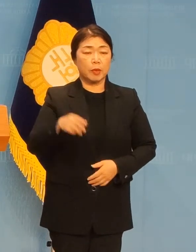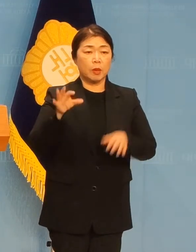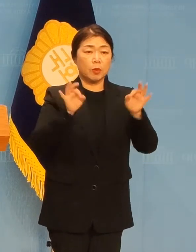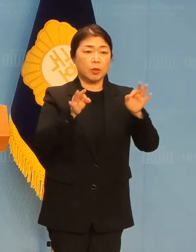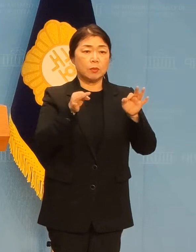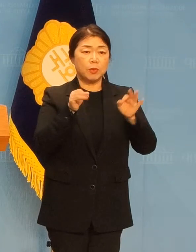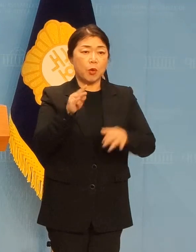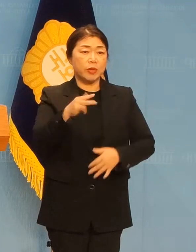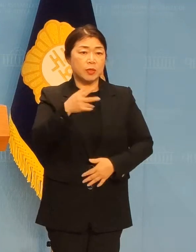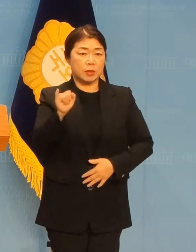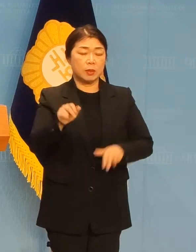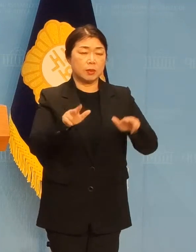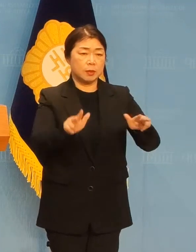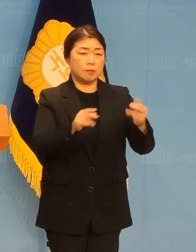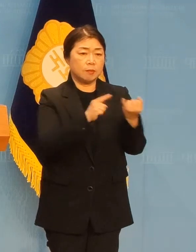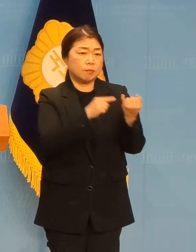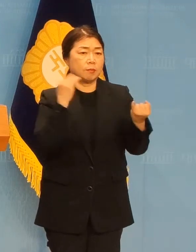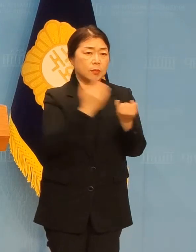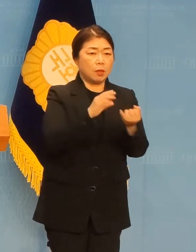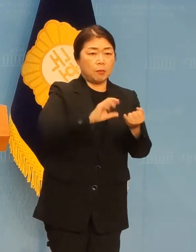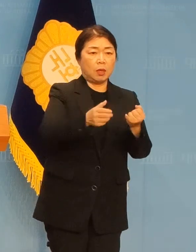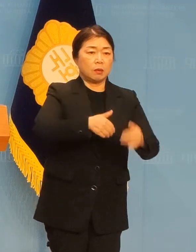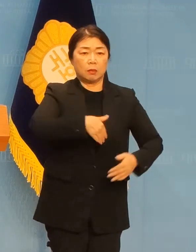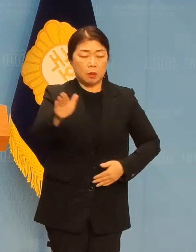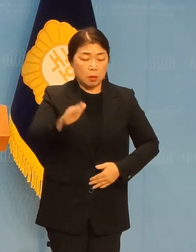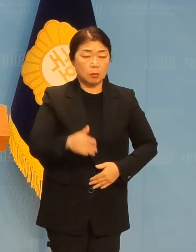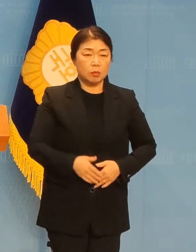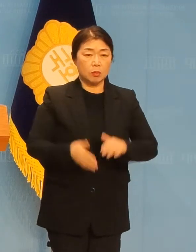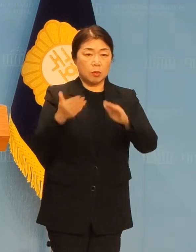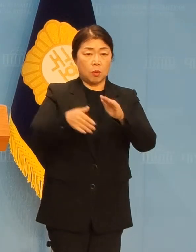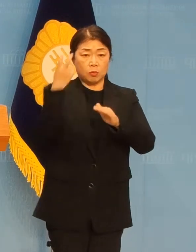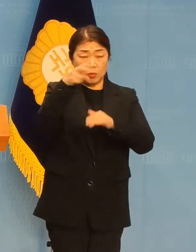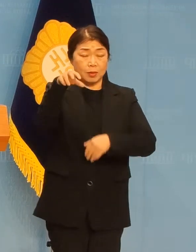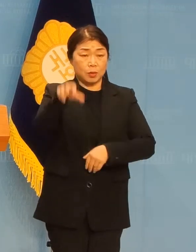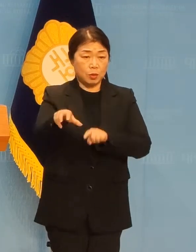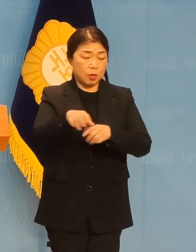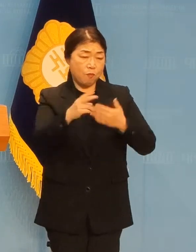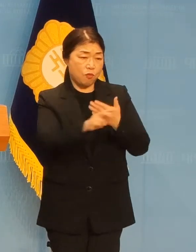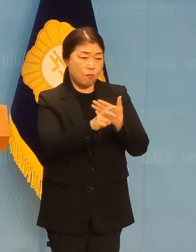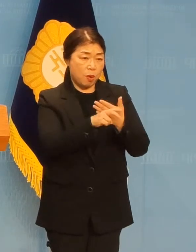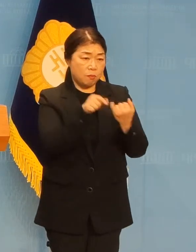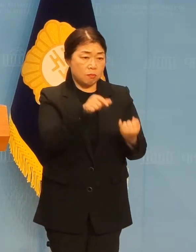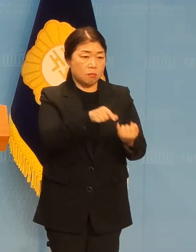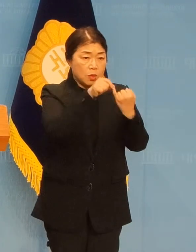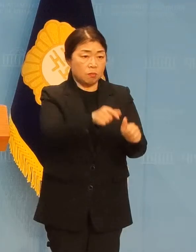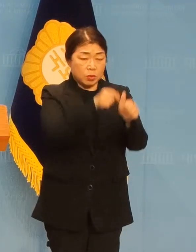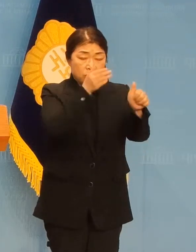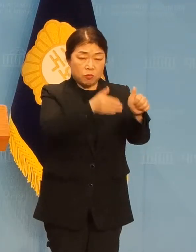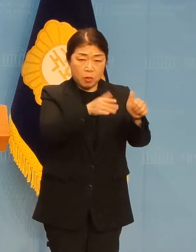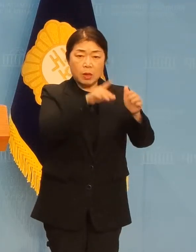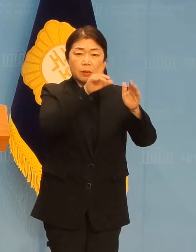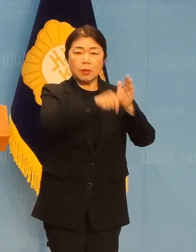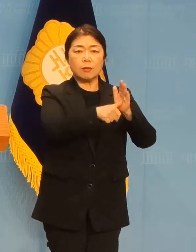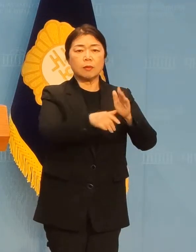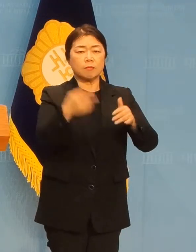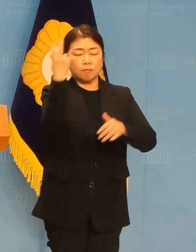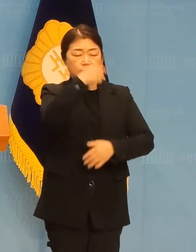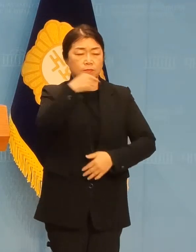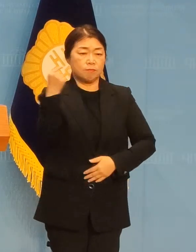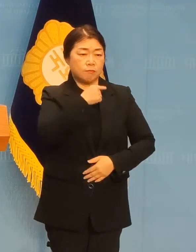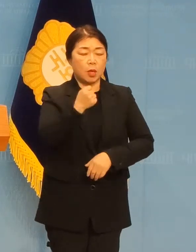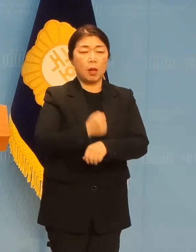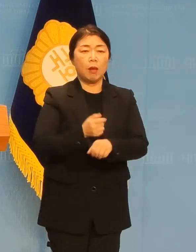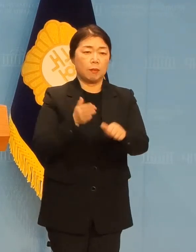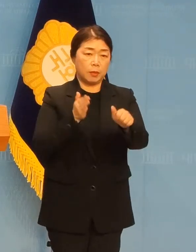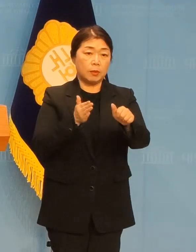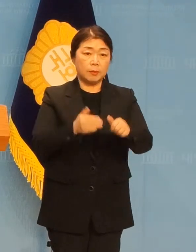실장을 즉각 경질하고 공수처는 불법 인사청탁 의혹에 대한 성역 없는 수사에 나서야